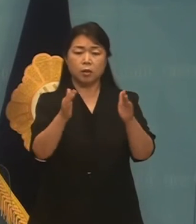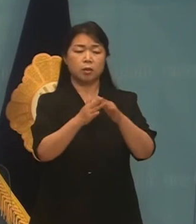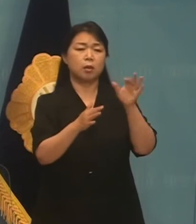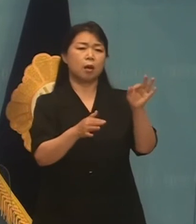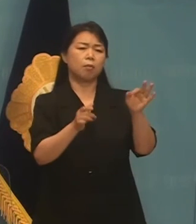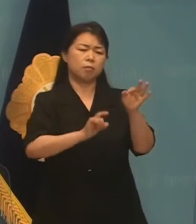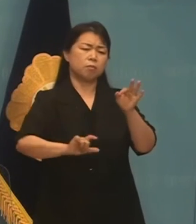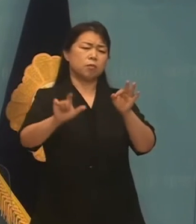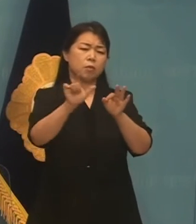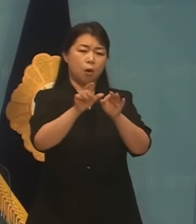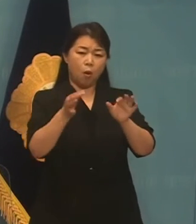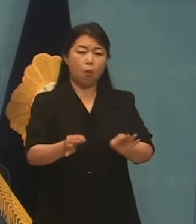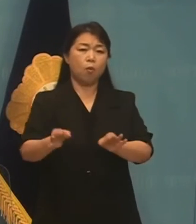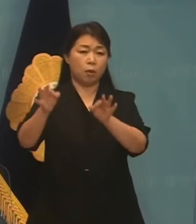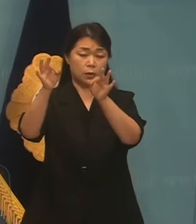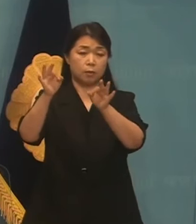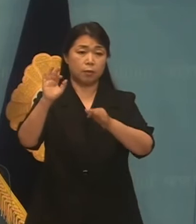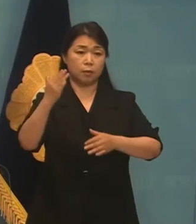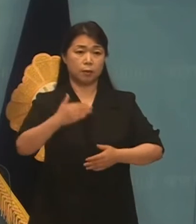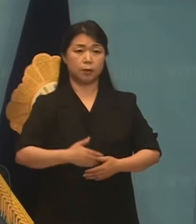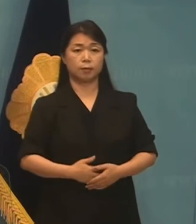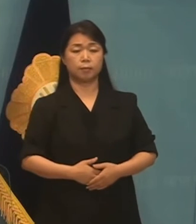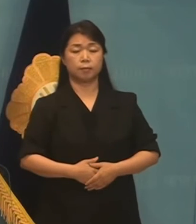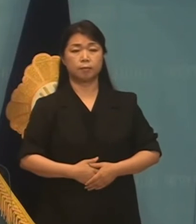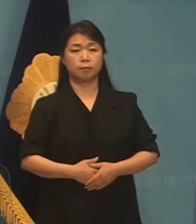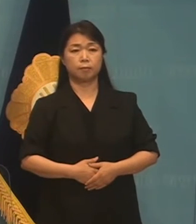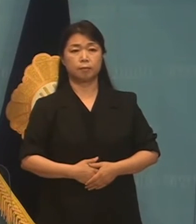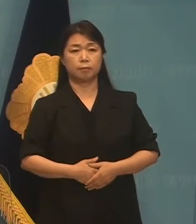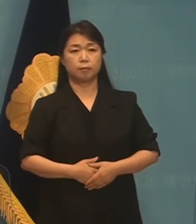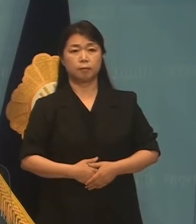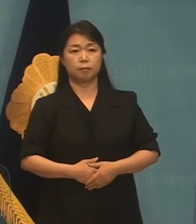집값은 더 올라갔습니다.